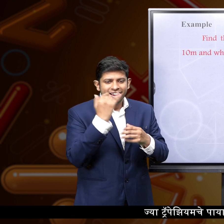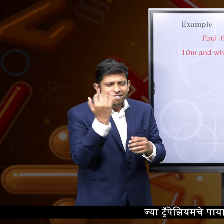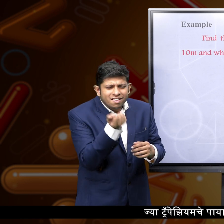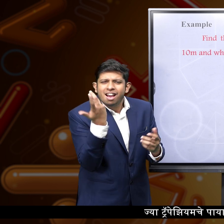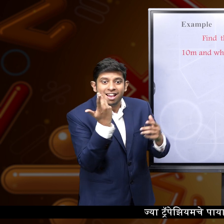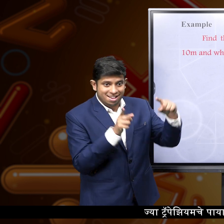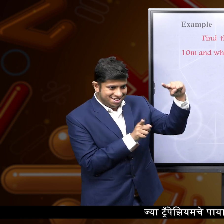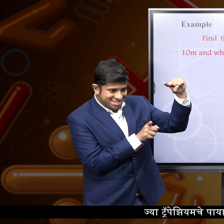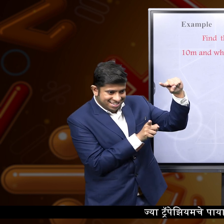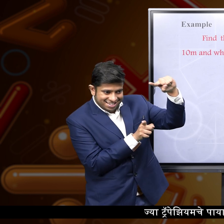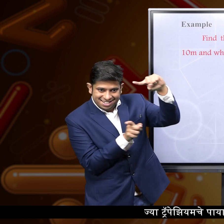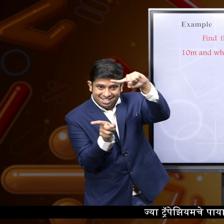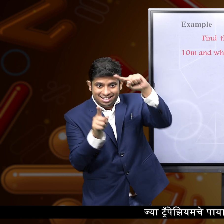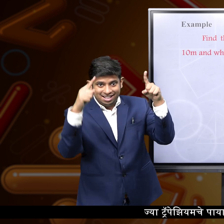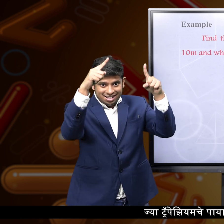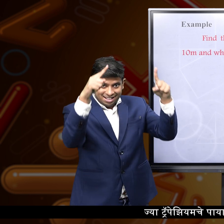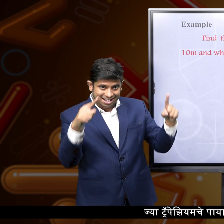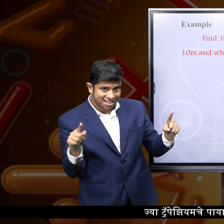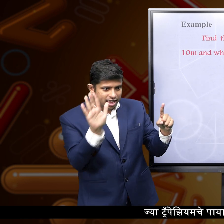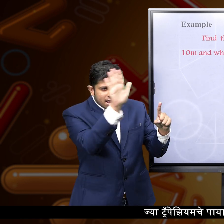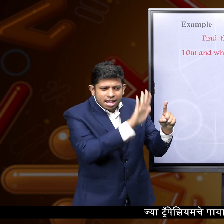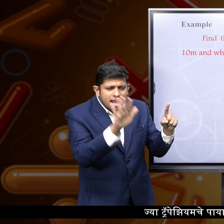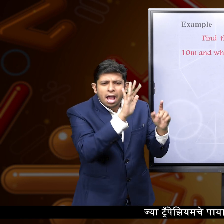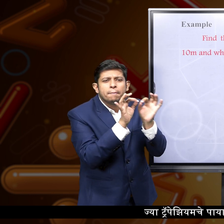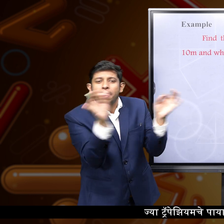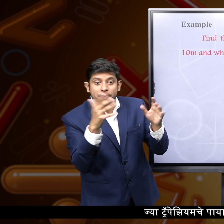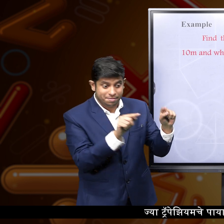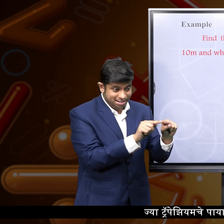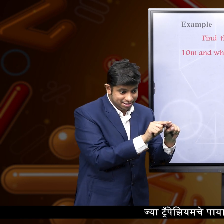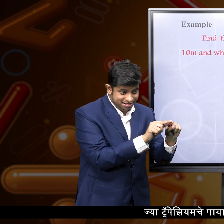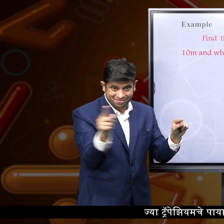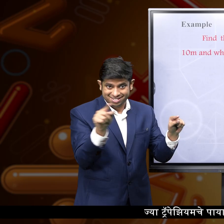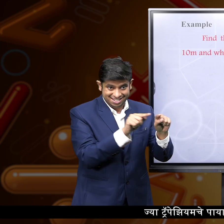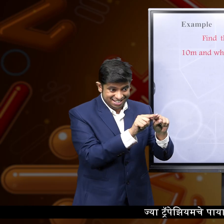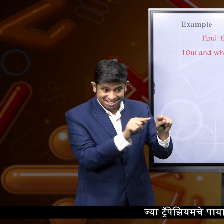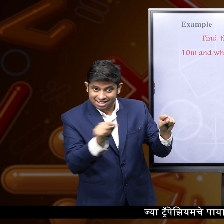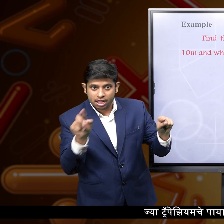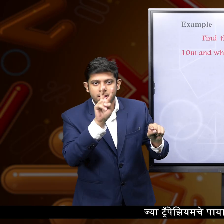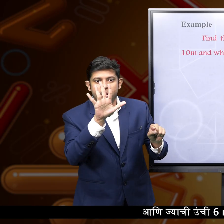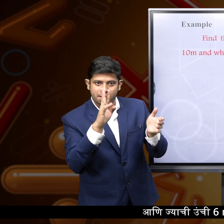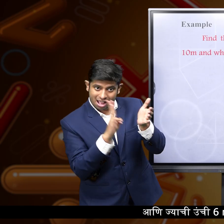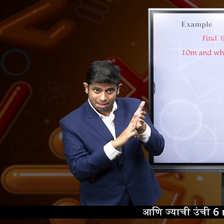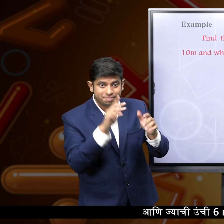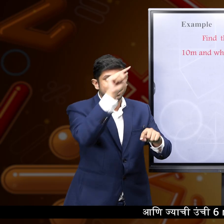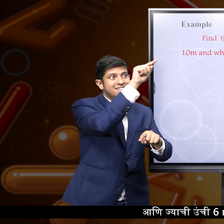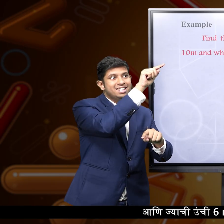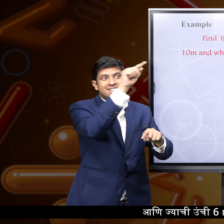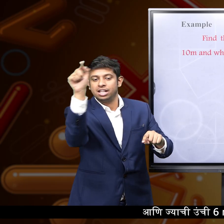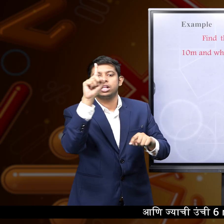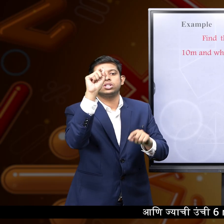ज्या ट्रॅपेझियमचे पाया 25 मीटर आणि 10 मीटर आहे आणि ज्याची उंची 6 मीटर